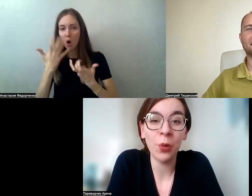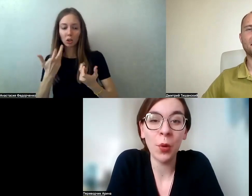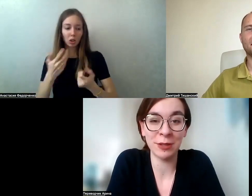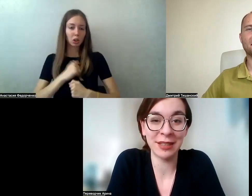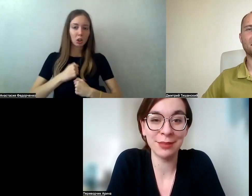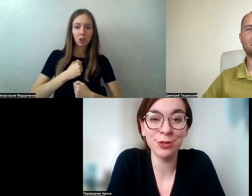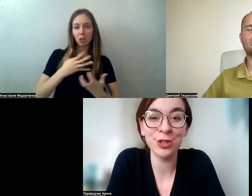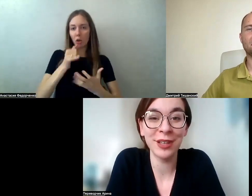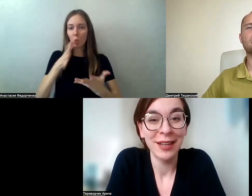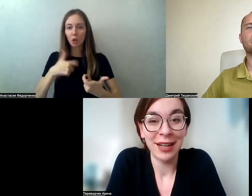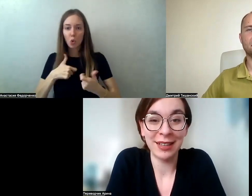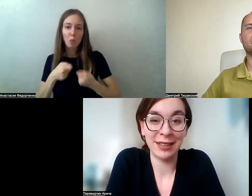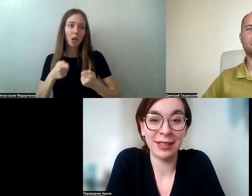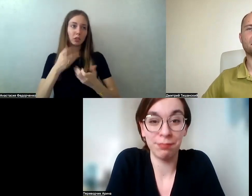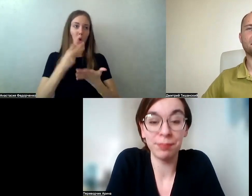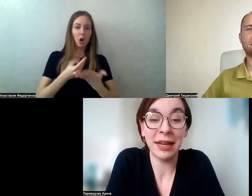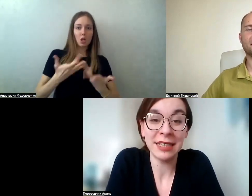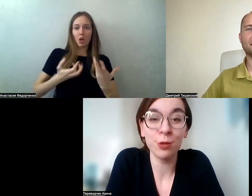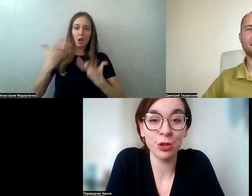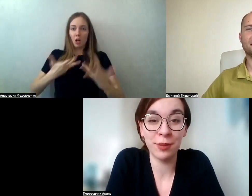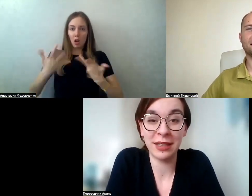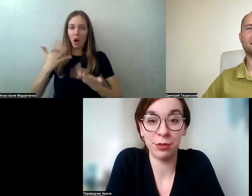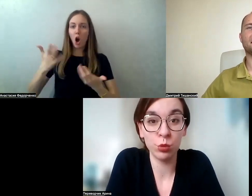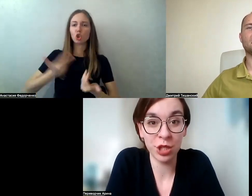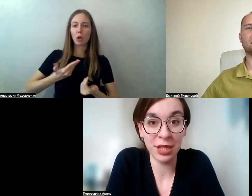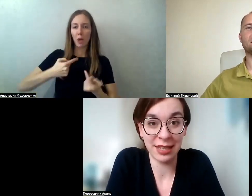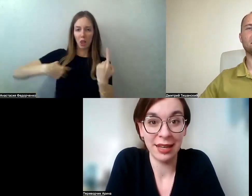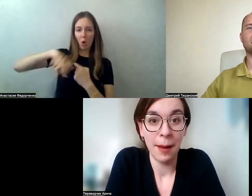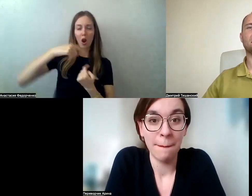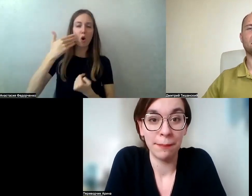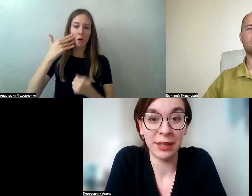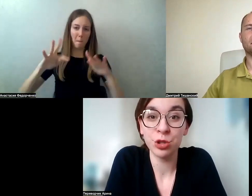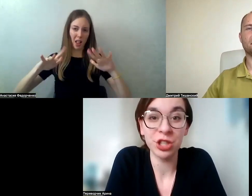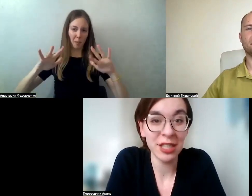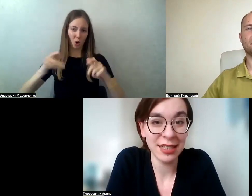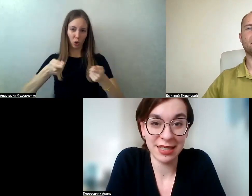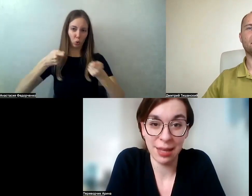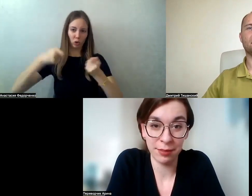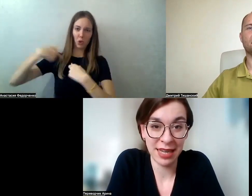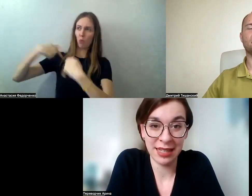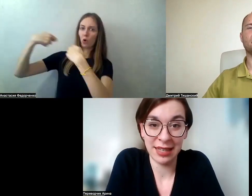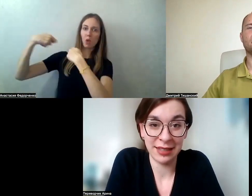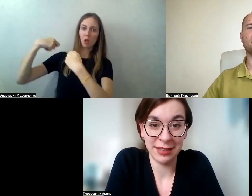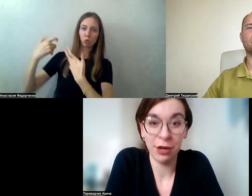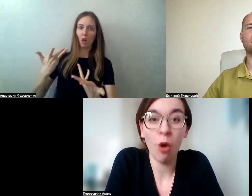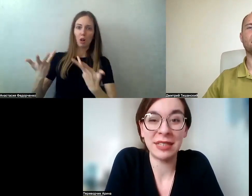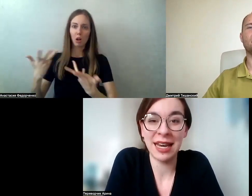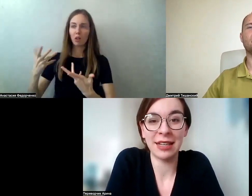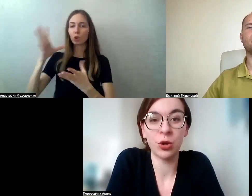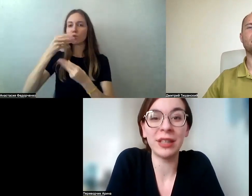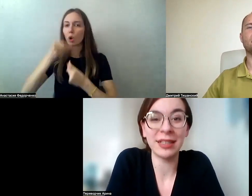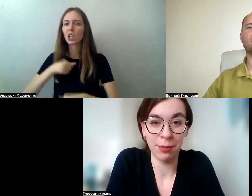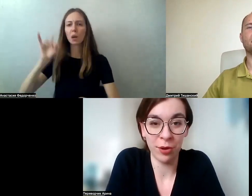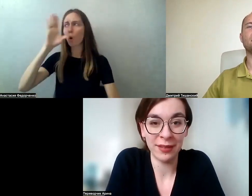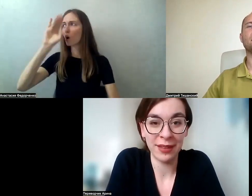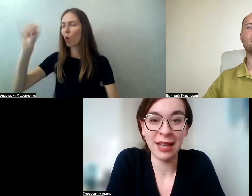это легко. Просто этому нужно пройти курс, чтобы этому научиться. Потому что жизнь на самом деле легко потерять